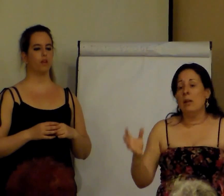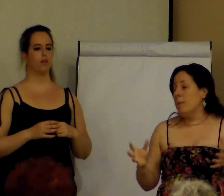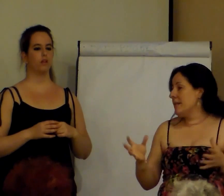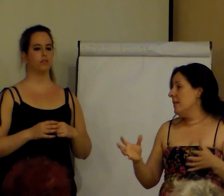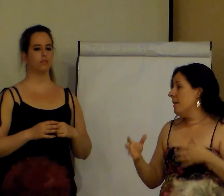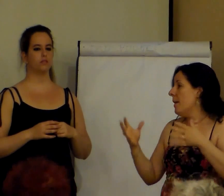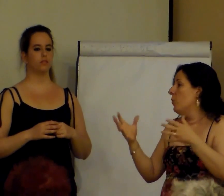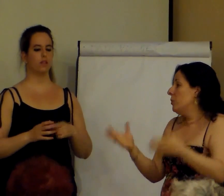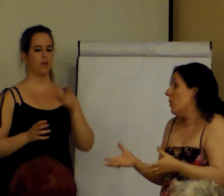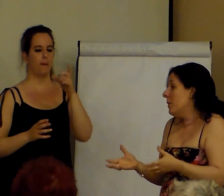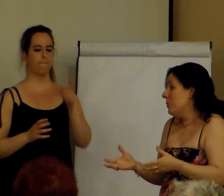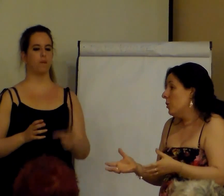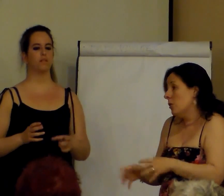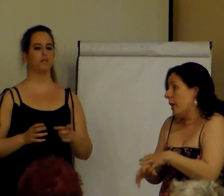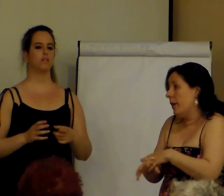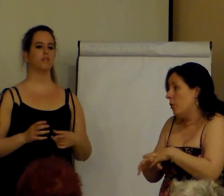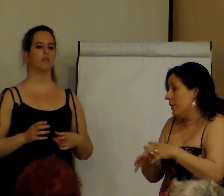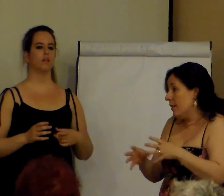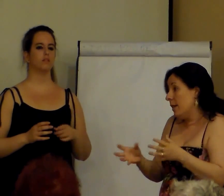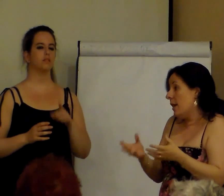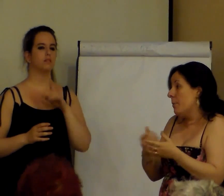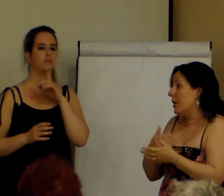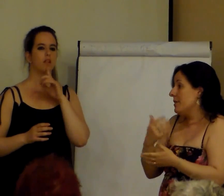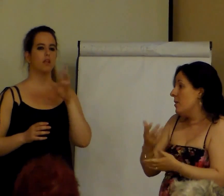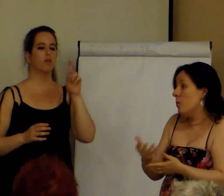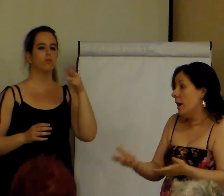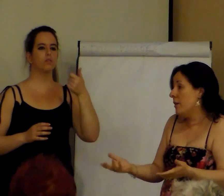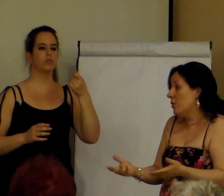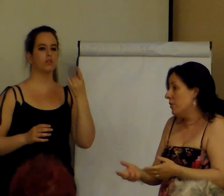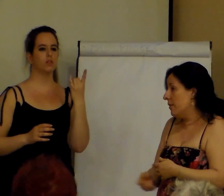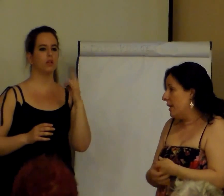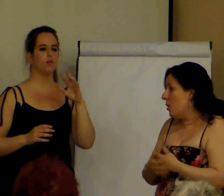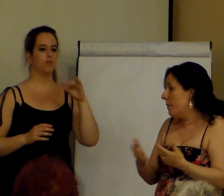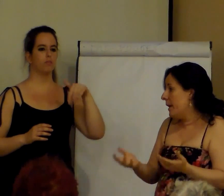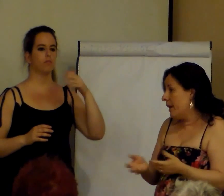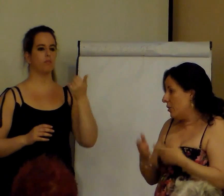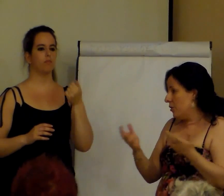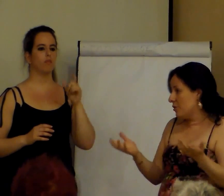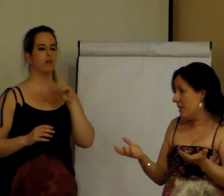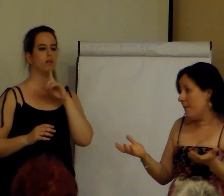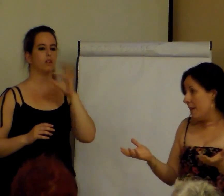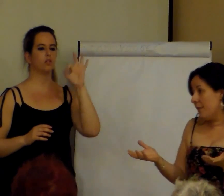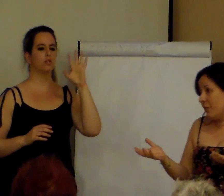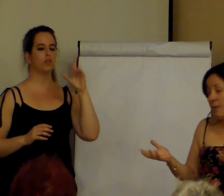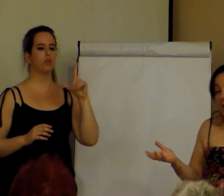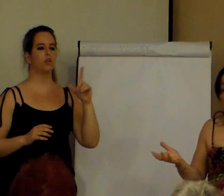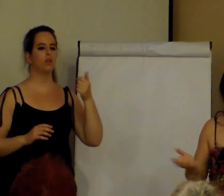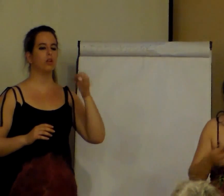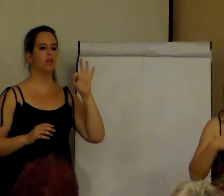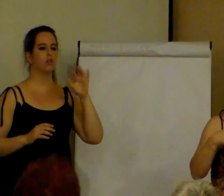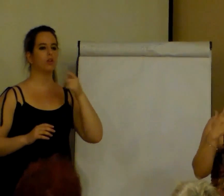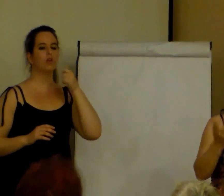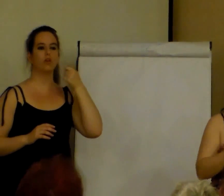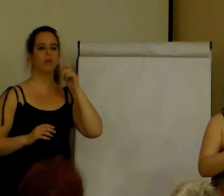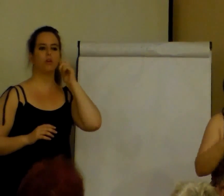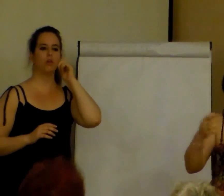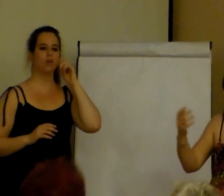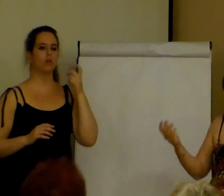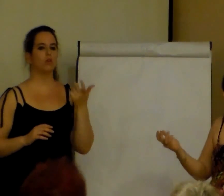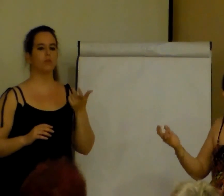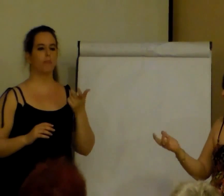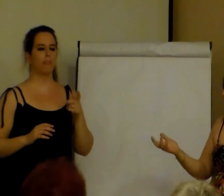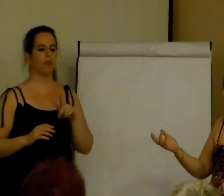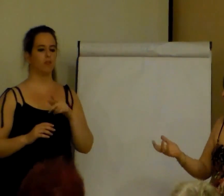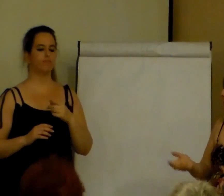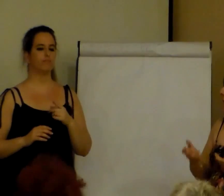bueno, el paciente va a un traumatólogo que no entiende nada porque es cirujano, él opera, no sabe de la enfermedad y le termina